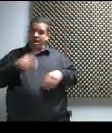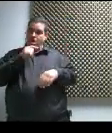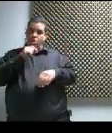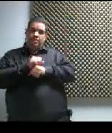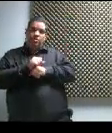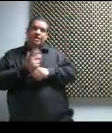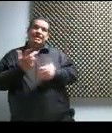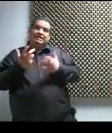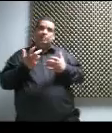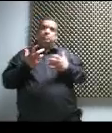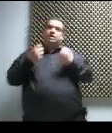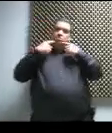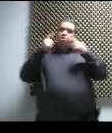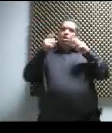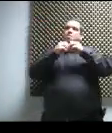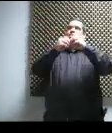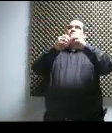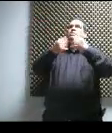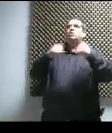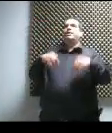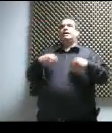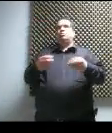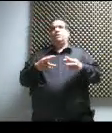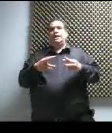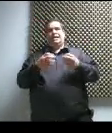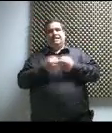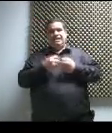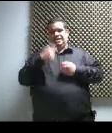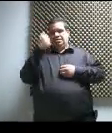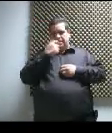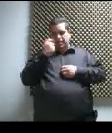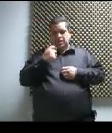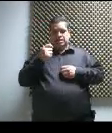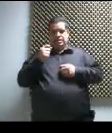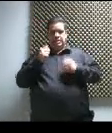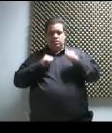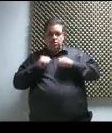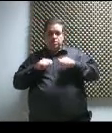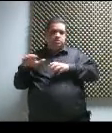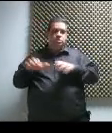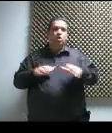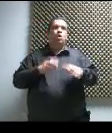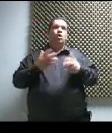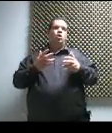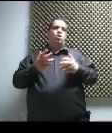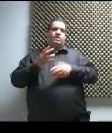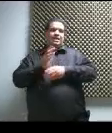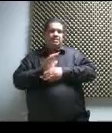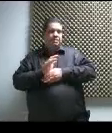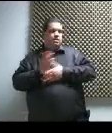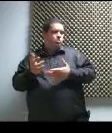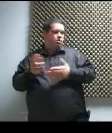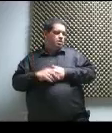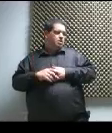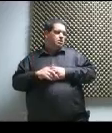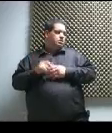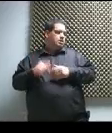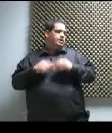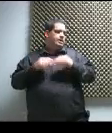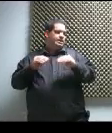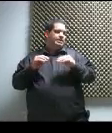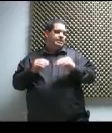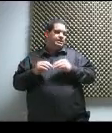quisiéramos hacer, ¿no? O nosotros queremos dar talleres de maquillaje, de actuación, de lo que sea, de películas, de lo que... Hay que